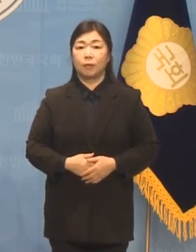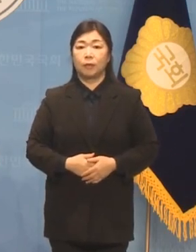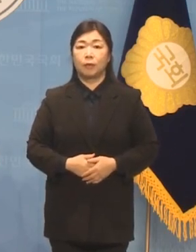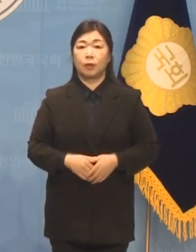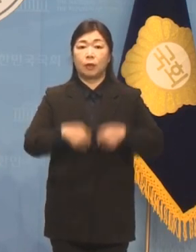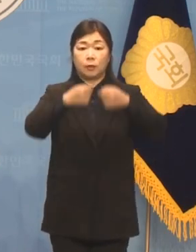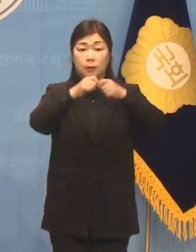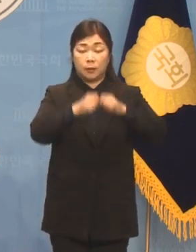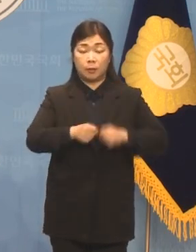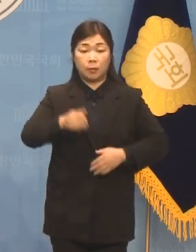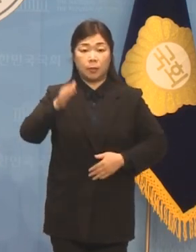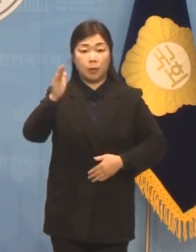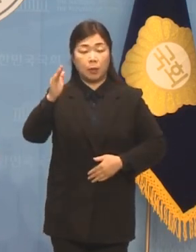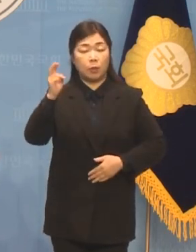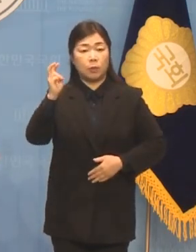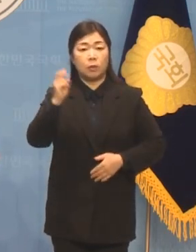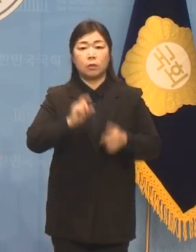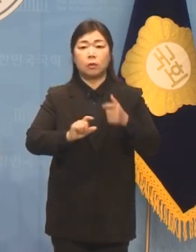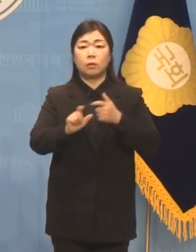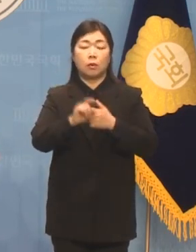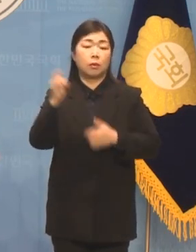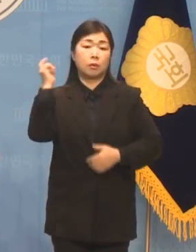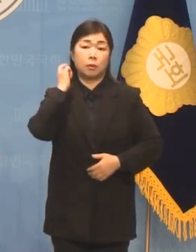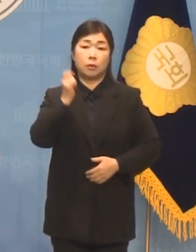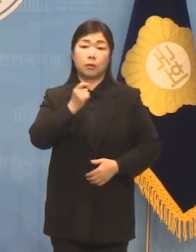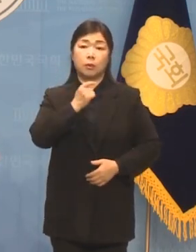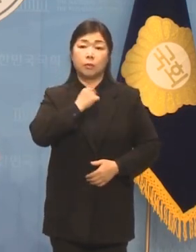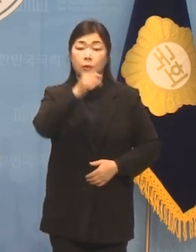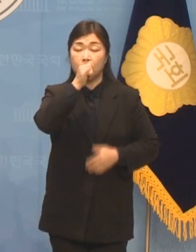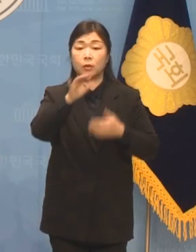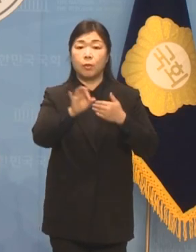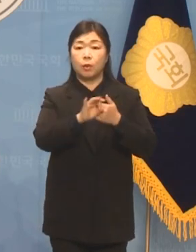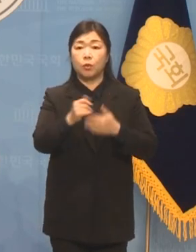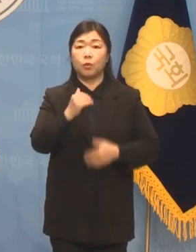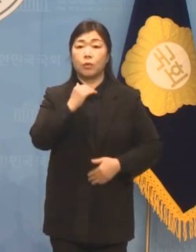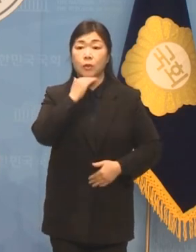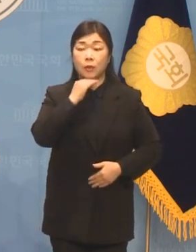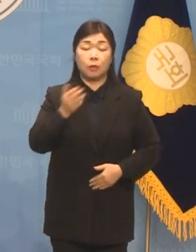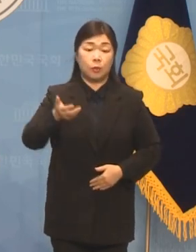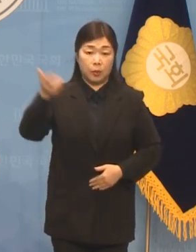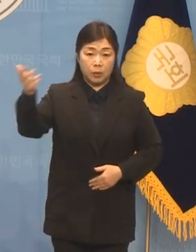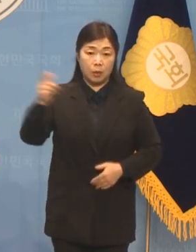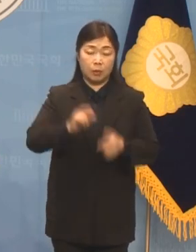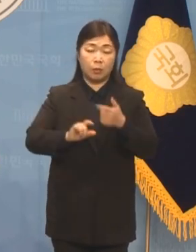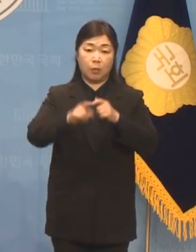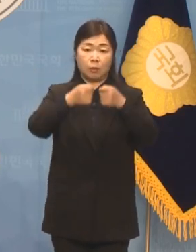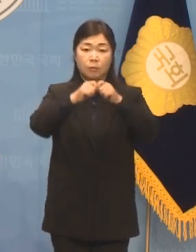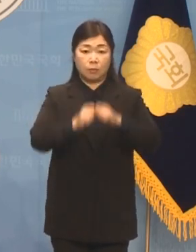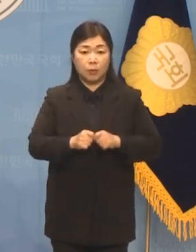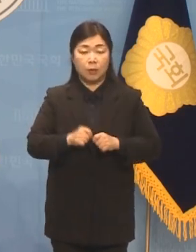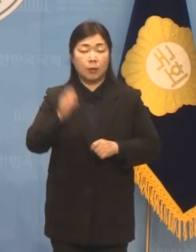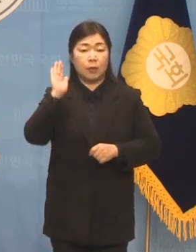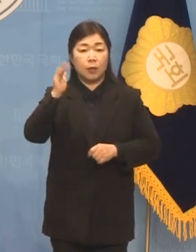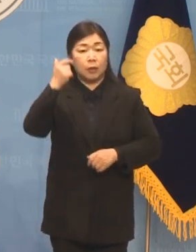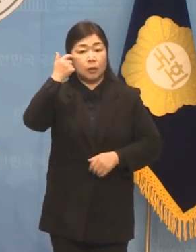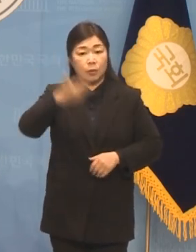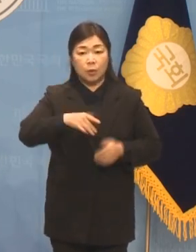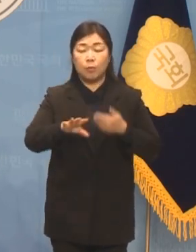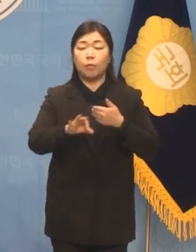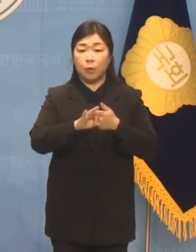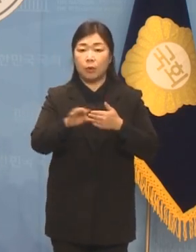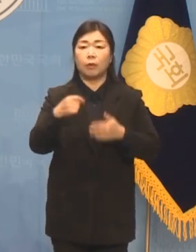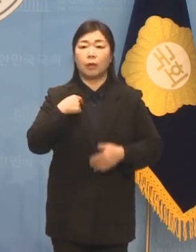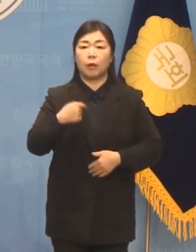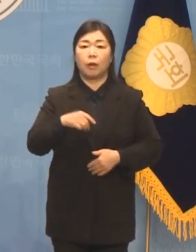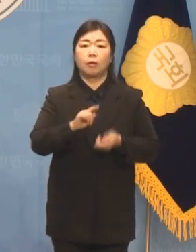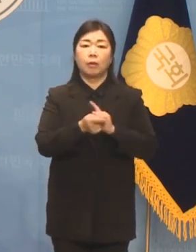자세한 이야기나 혹시 더 듣고 싶은 이야기가 있으시면 이따 백브리핑에서 여러분들이 질문을 주시면 하는 것으로